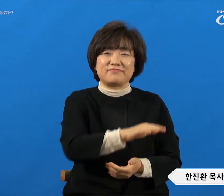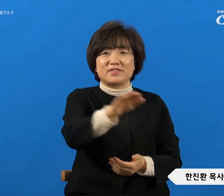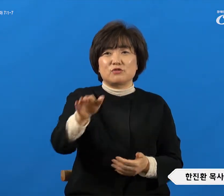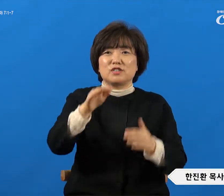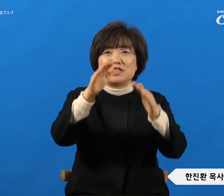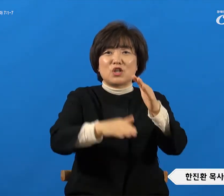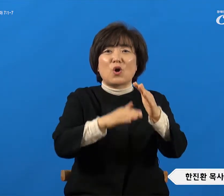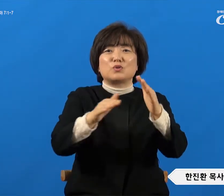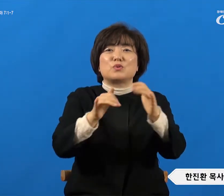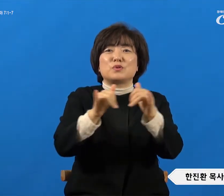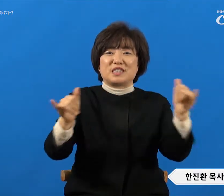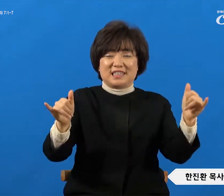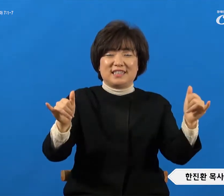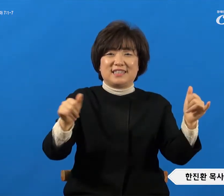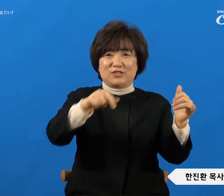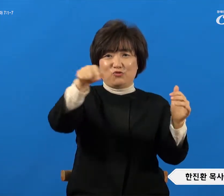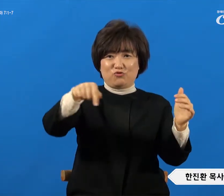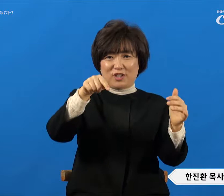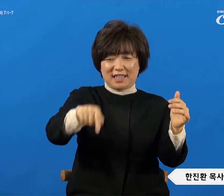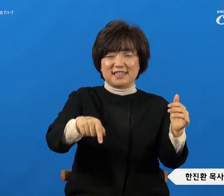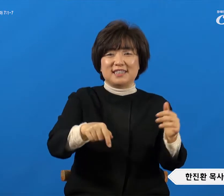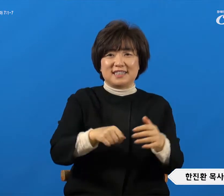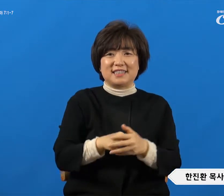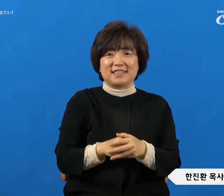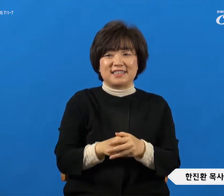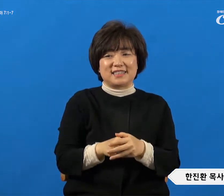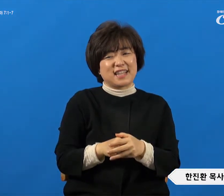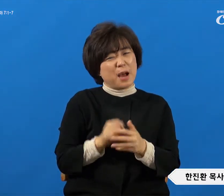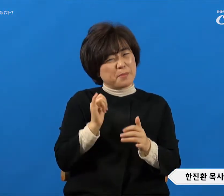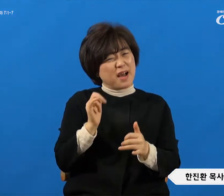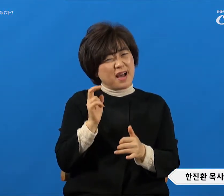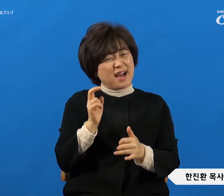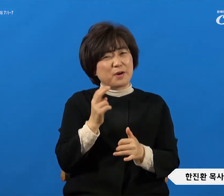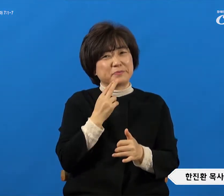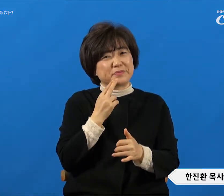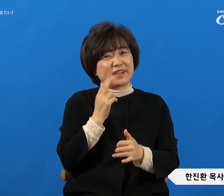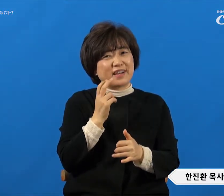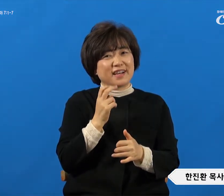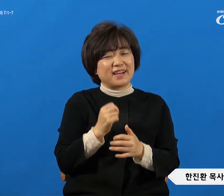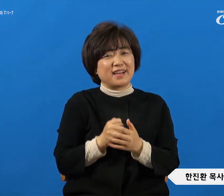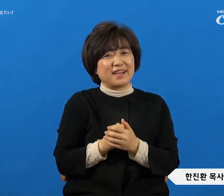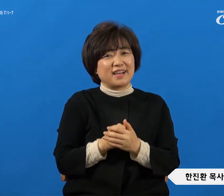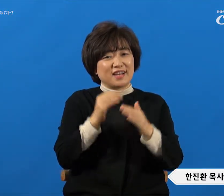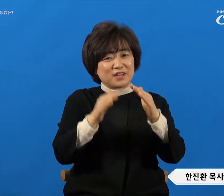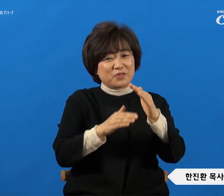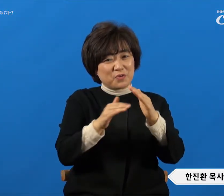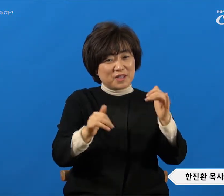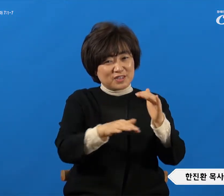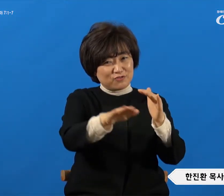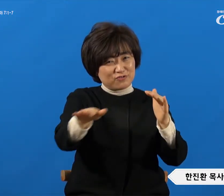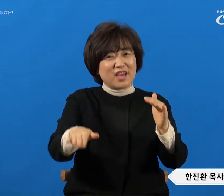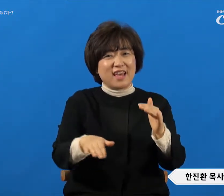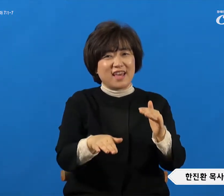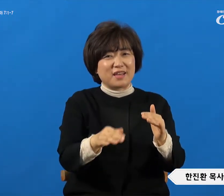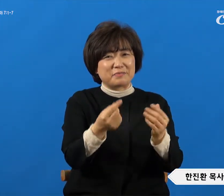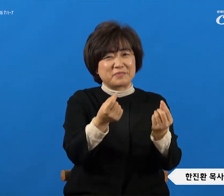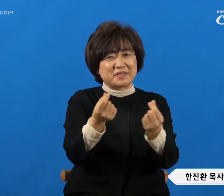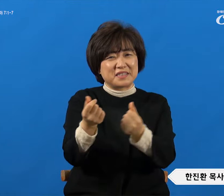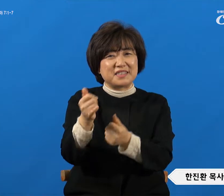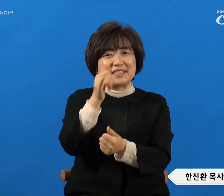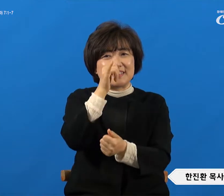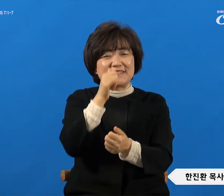우리 성도들 중에는 그런 분이 안 계시겠지만 교인들 중에 간혹 그 비슷한 사람들이 있습니다.